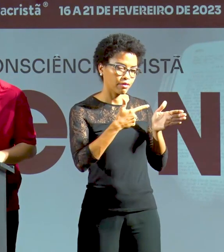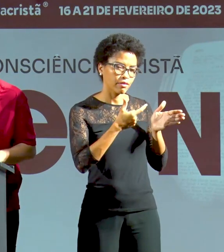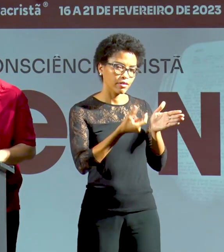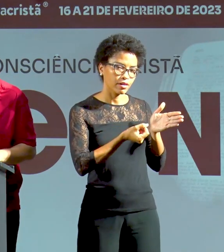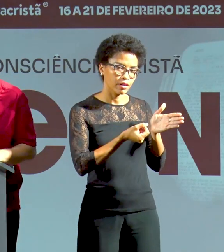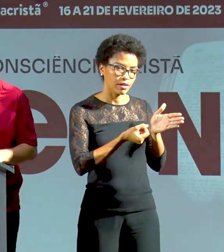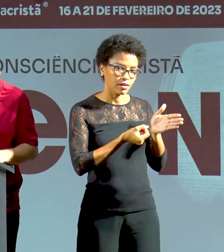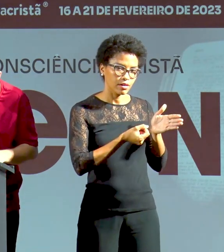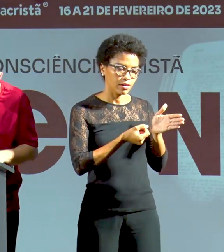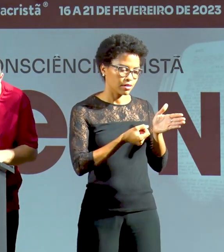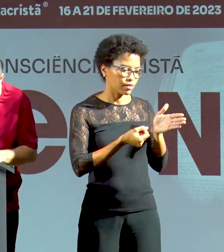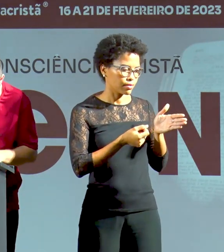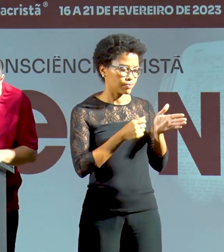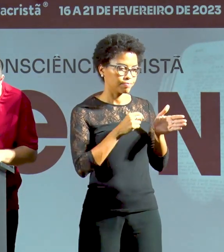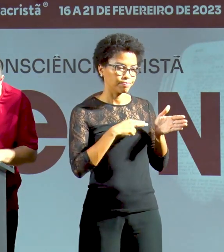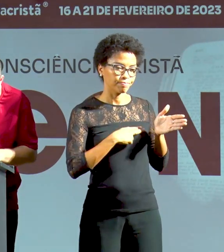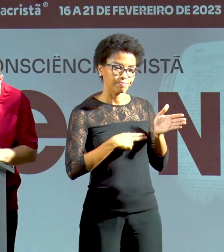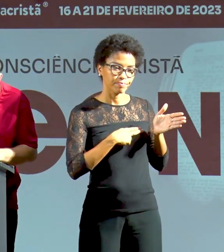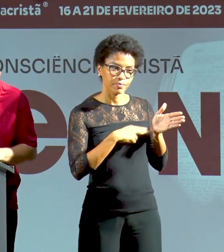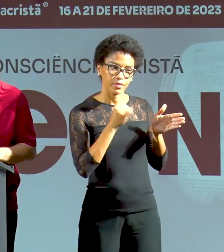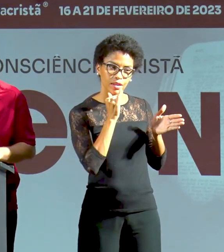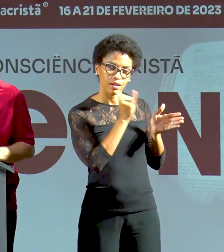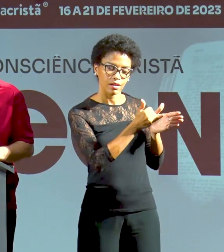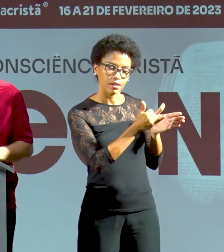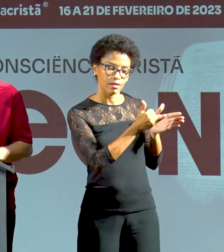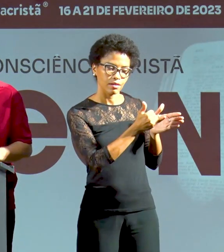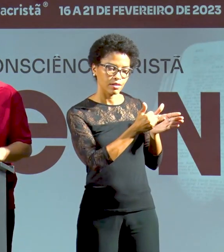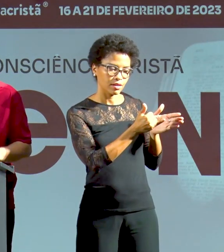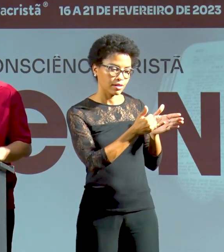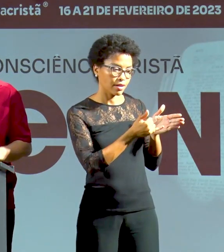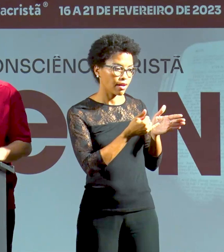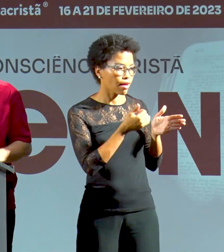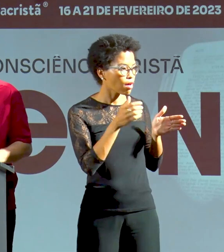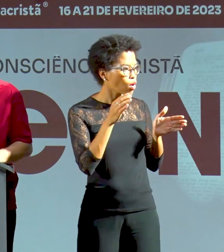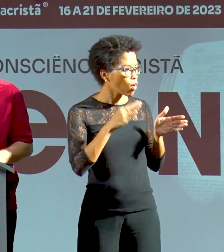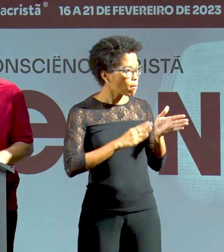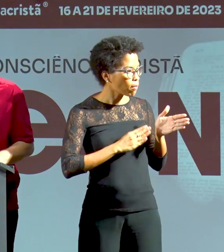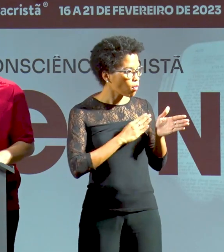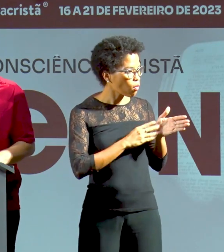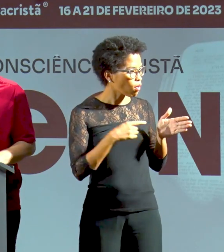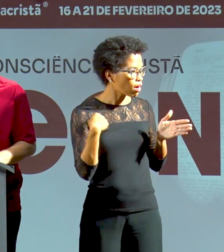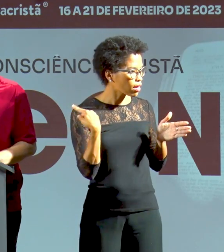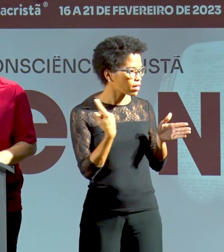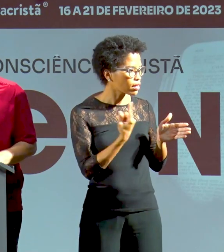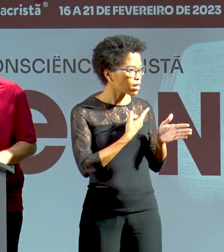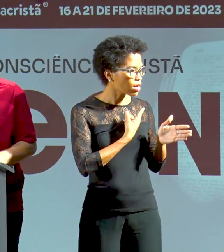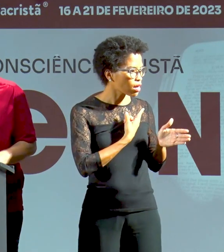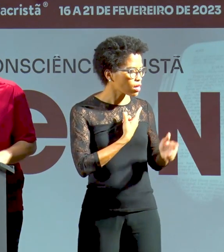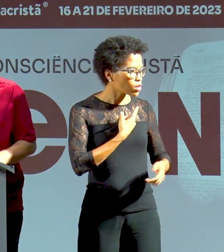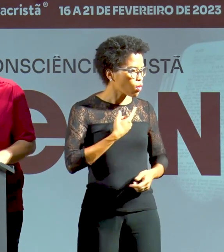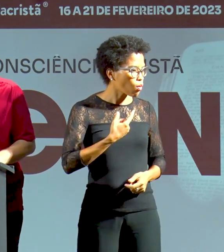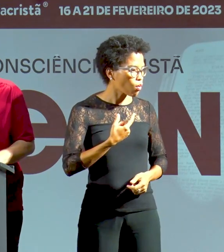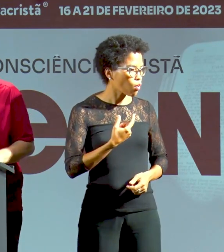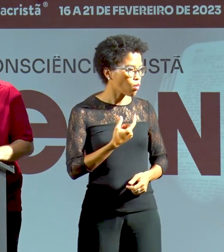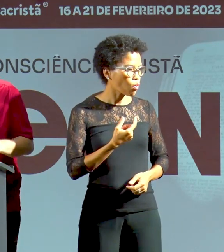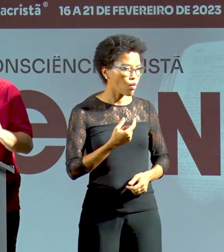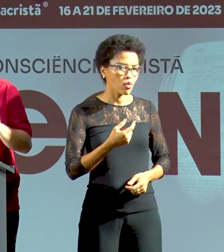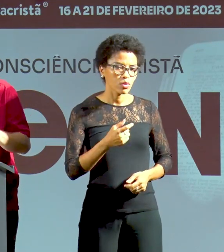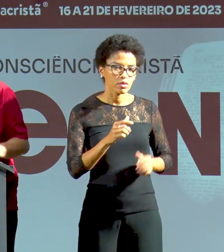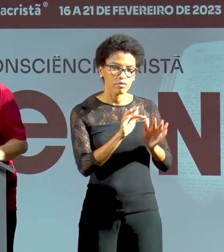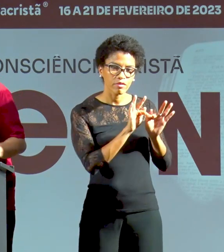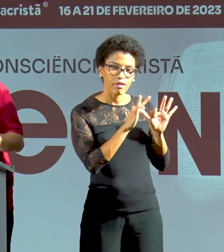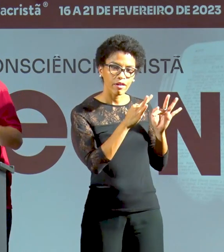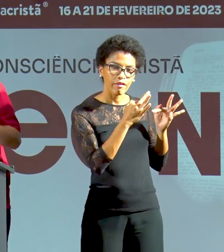assim olha esse homem é nosso parente chegado e